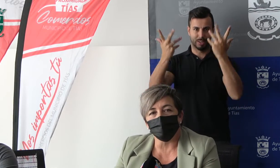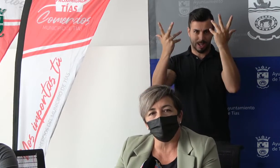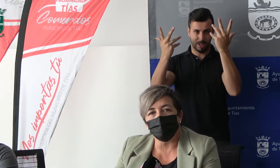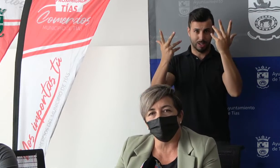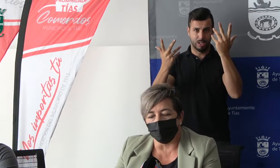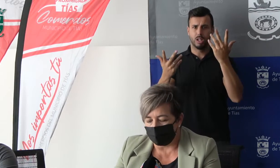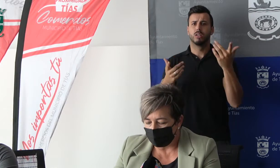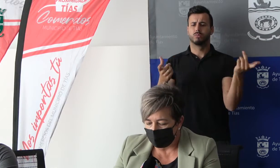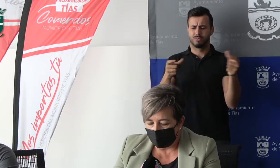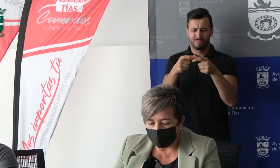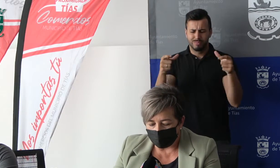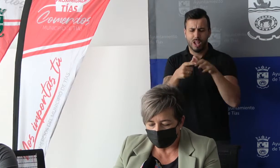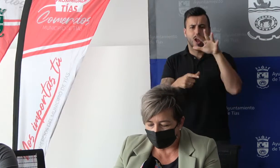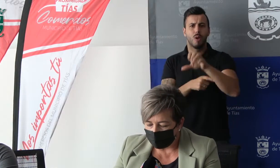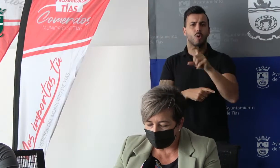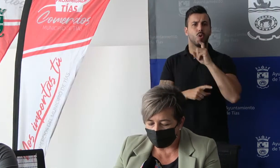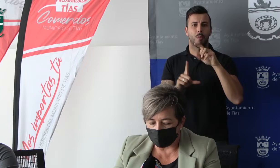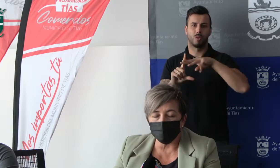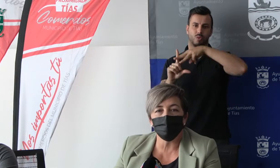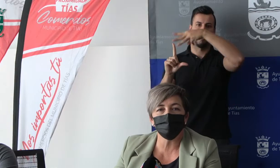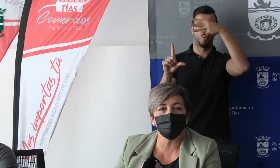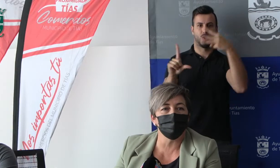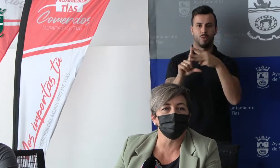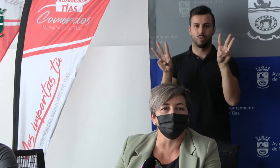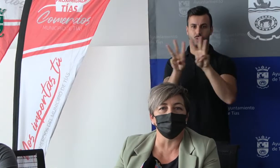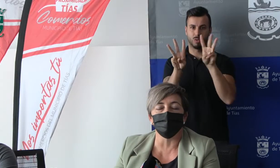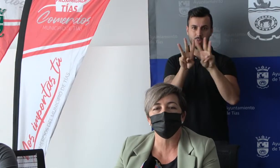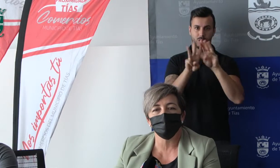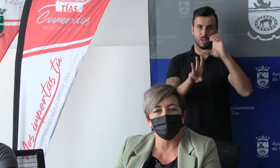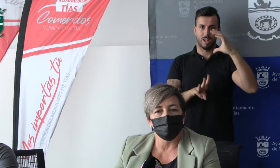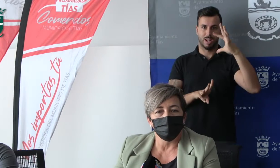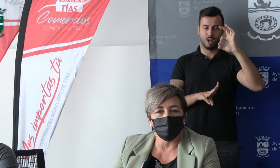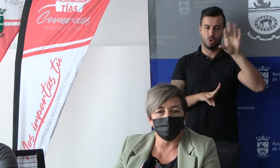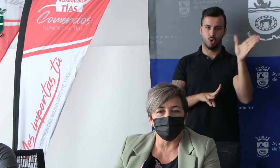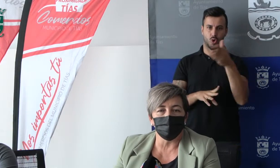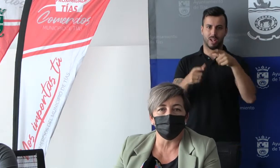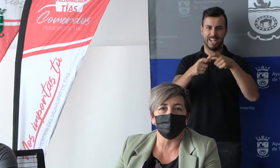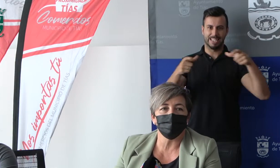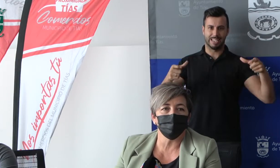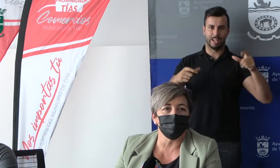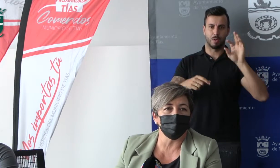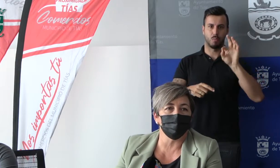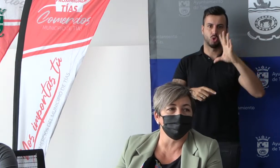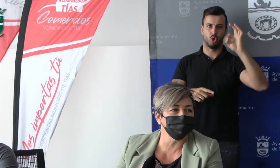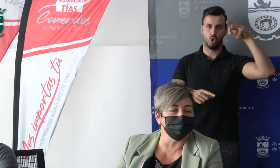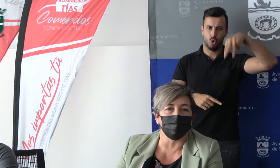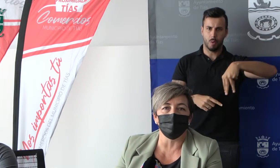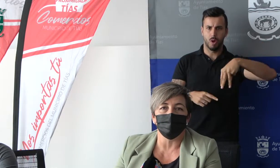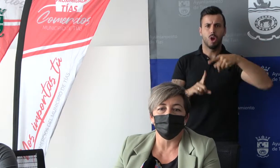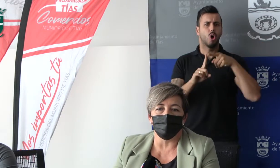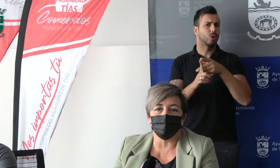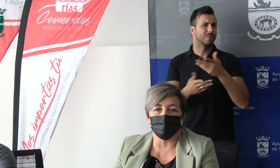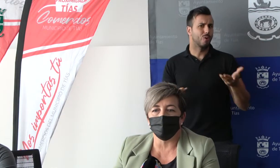de contradas.com. Este concierto lo que hemos hecho es dividirlo en dos, pues tanto para beneficio de lo que es el comercio